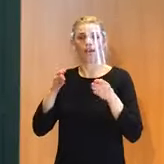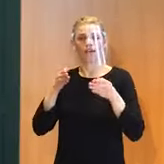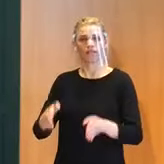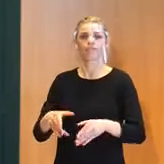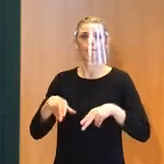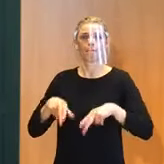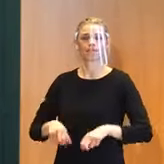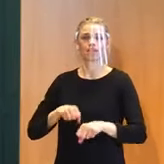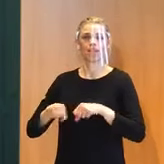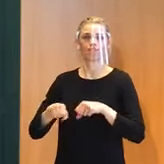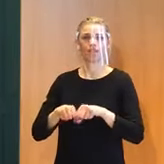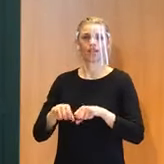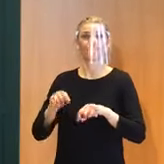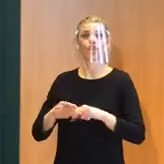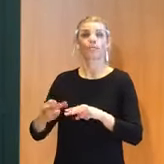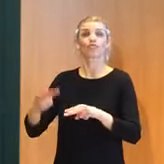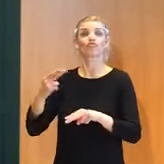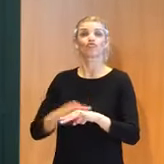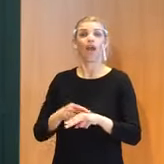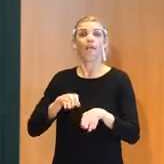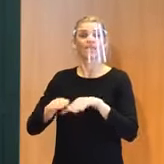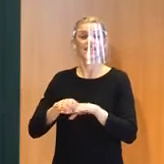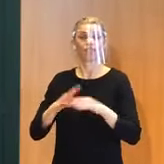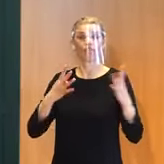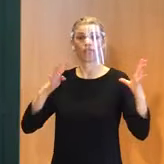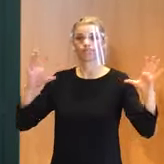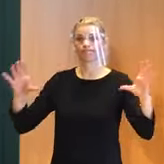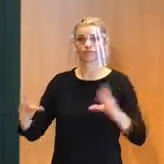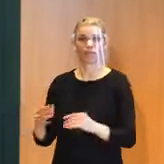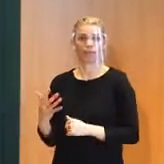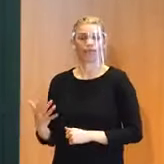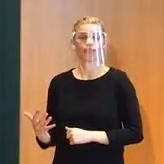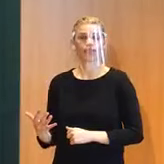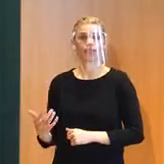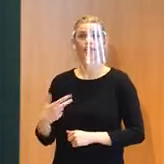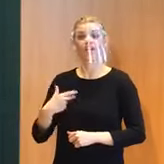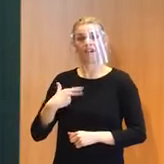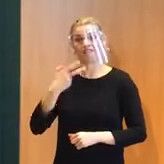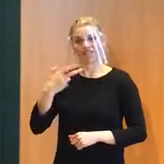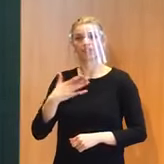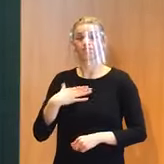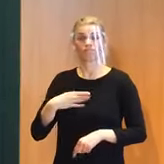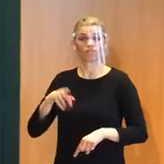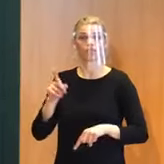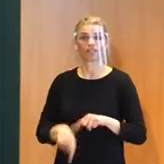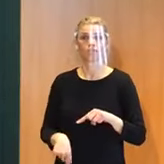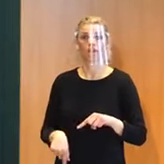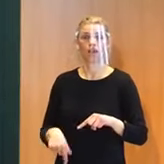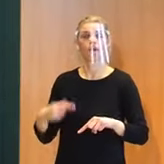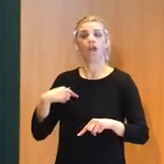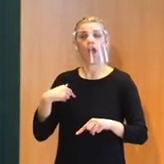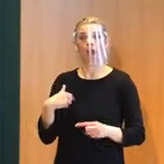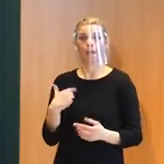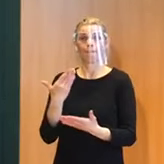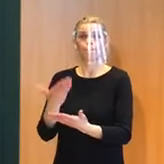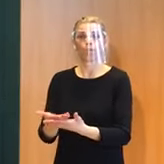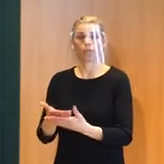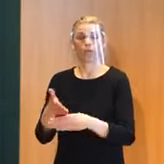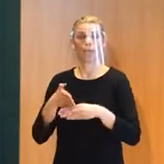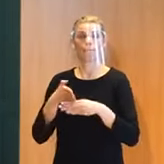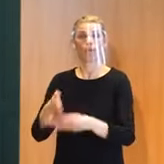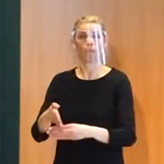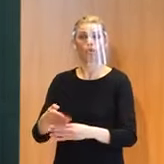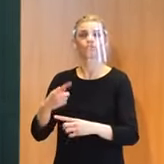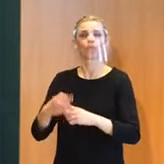od 9 k 5. A vidím, že bola chyba z mojej strany mu ponúknuť pomoc